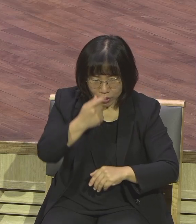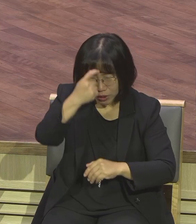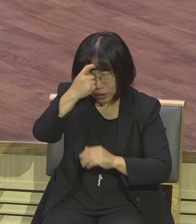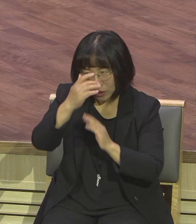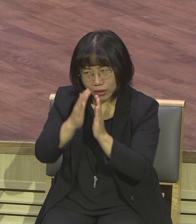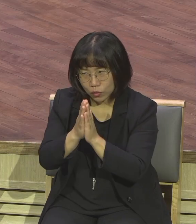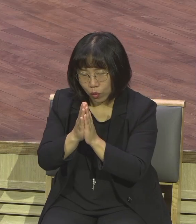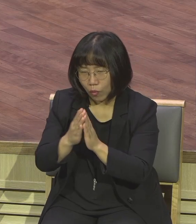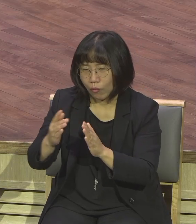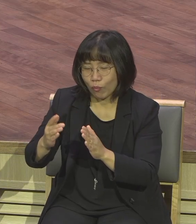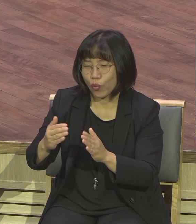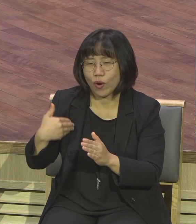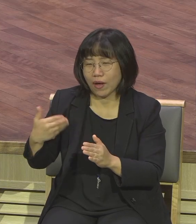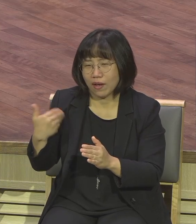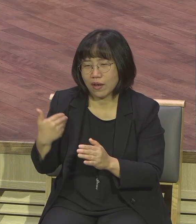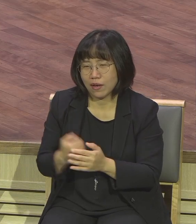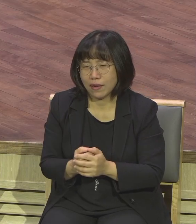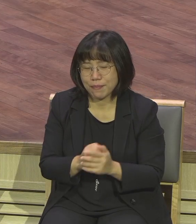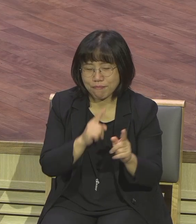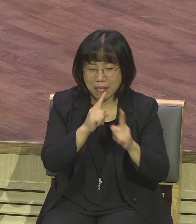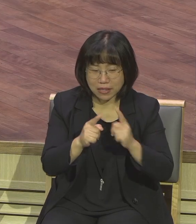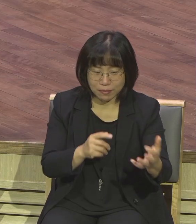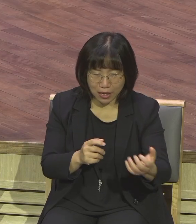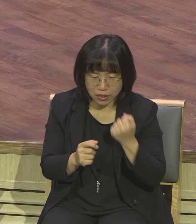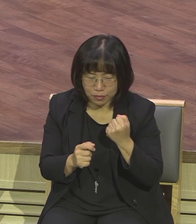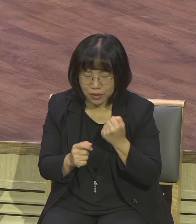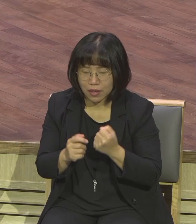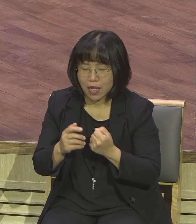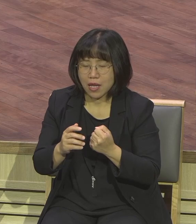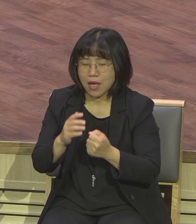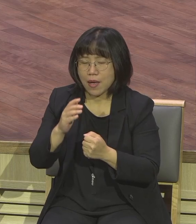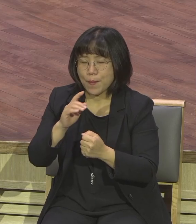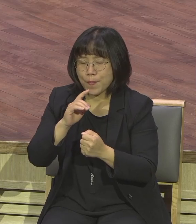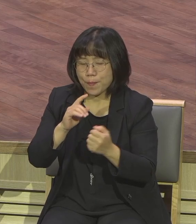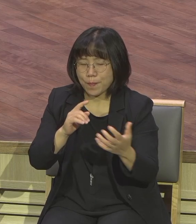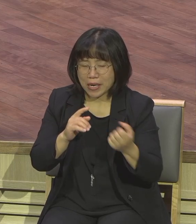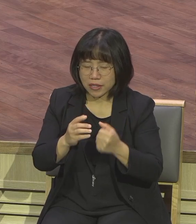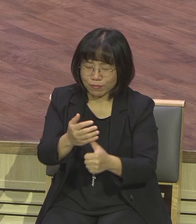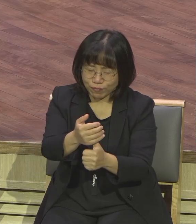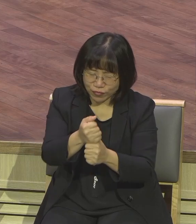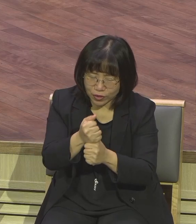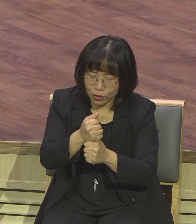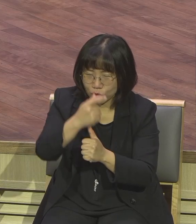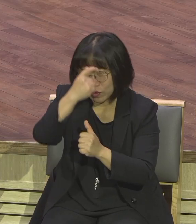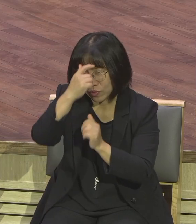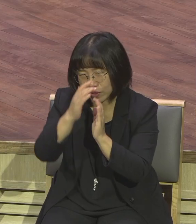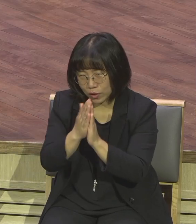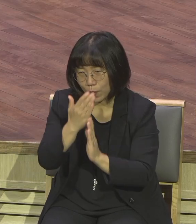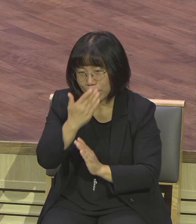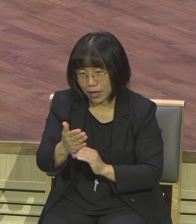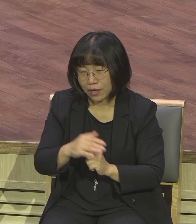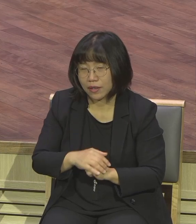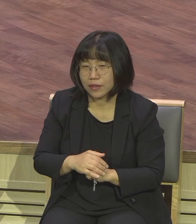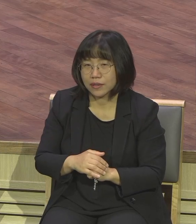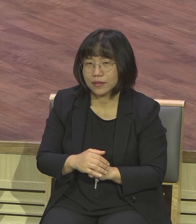해야 될 이유도 모르죠. 말씀이 있으면 그 말씀에 의지하여 기도하게 되어 있다. 이 말이요. 기도 콘텐츠. 창세기 13장